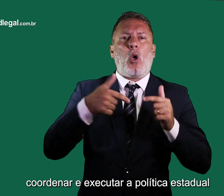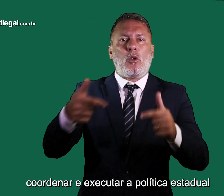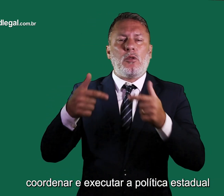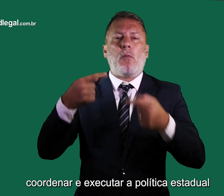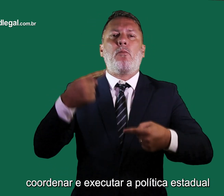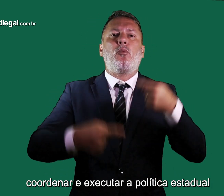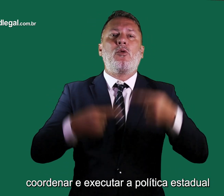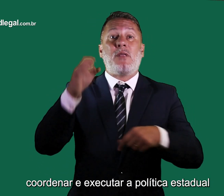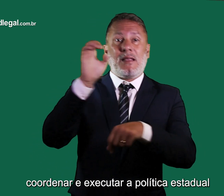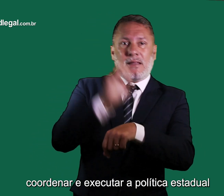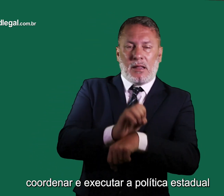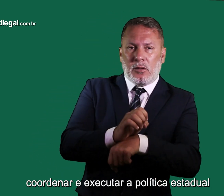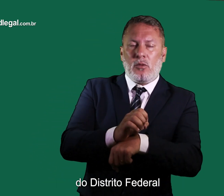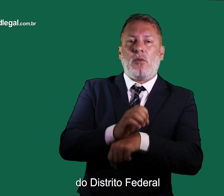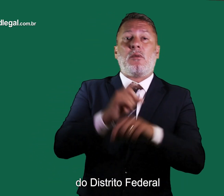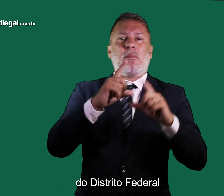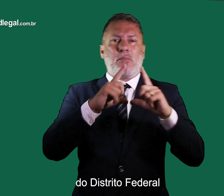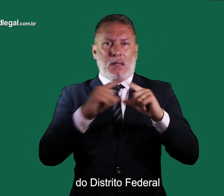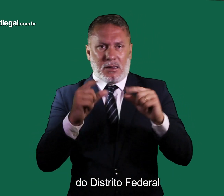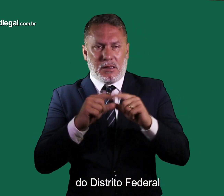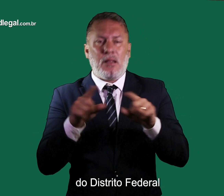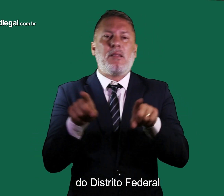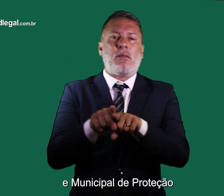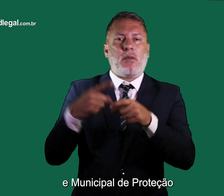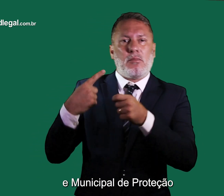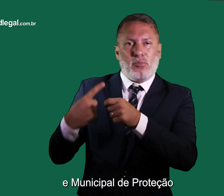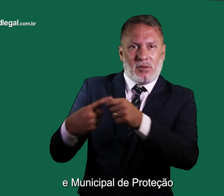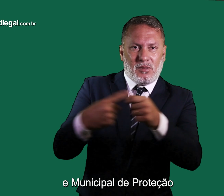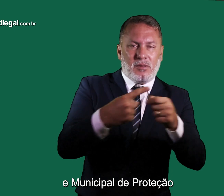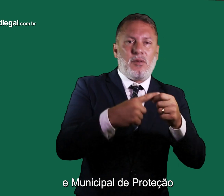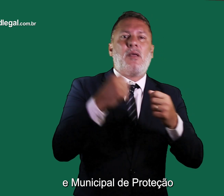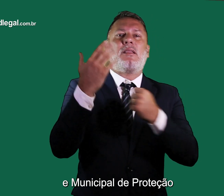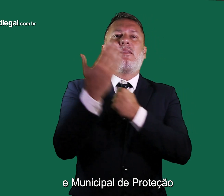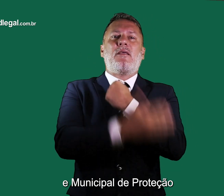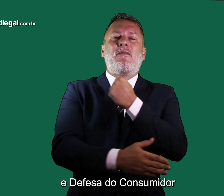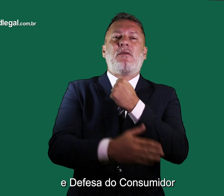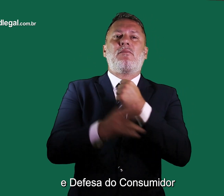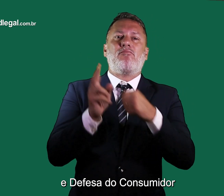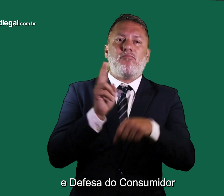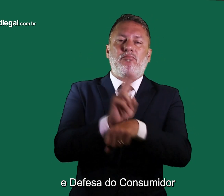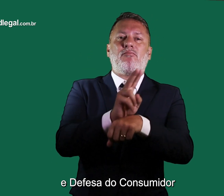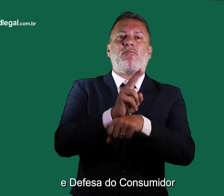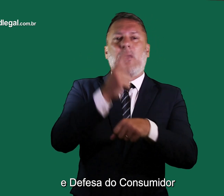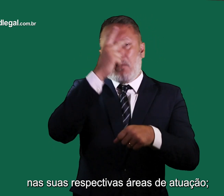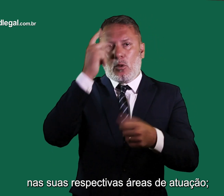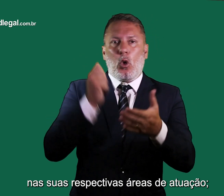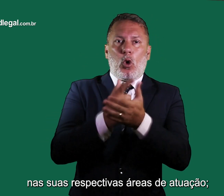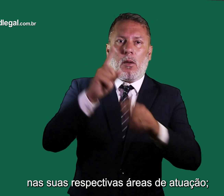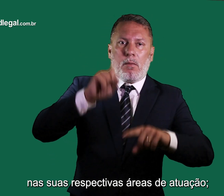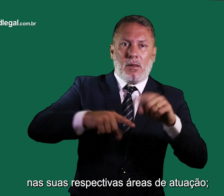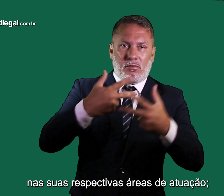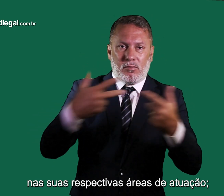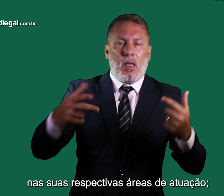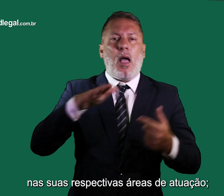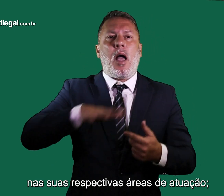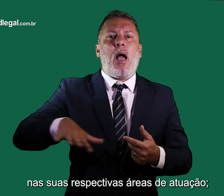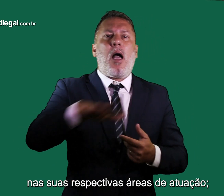executar a política estadual, do Distrito Federal e Municipal de Proteção e Defesa do Consumidor nas suas respectivas áreas de